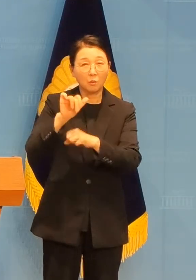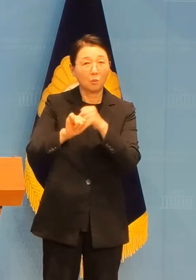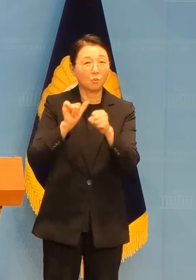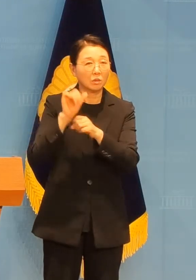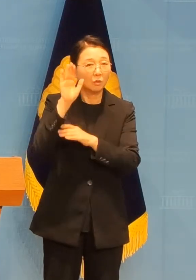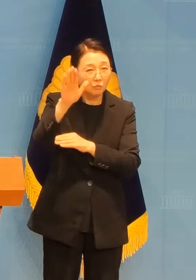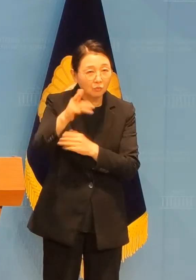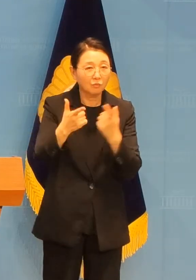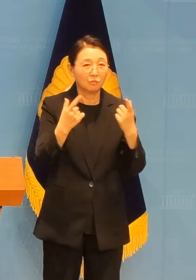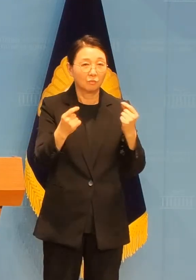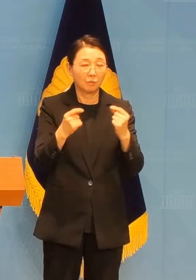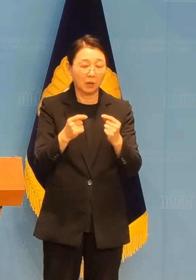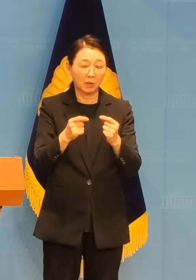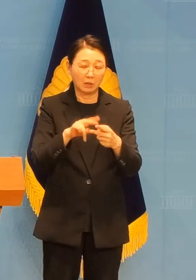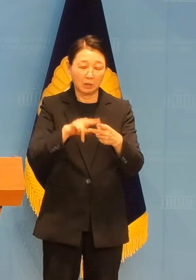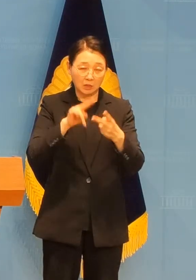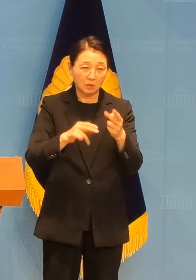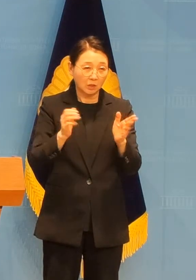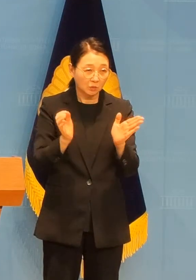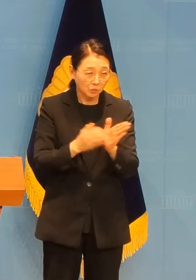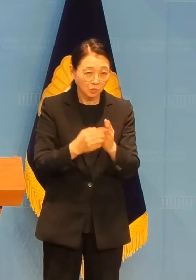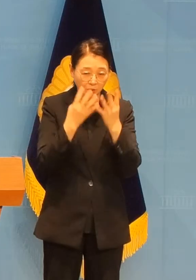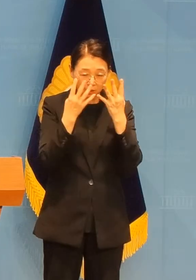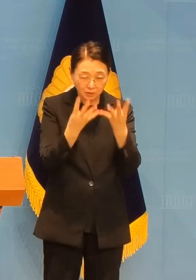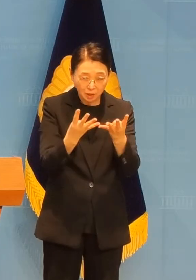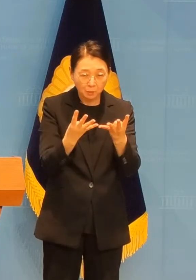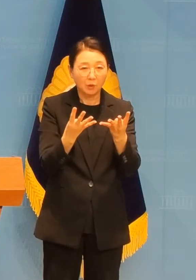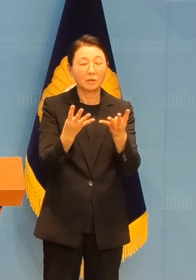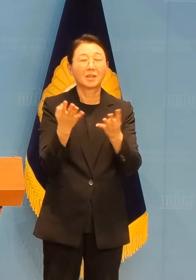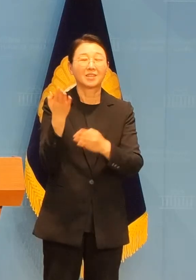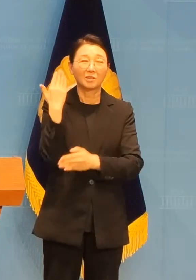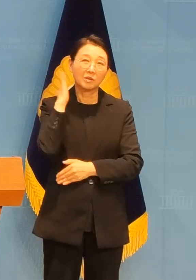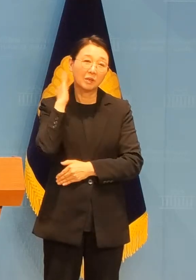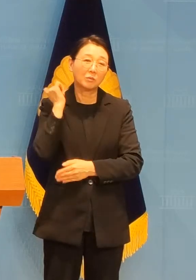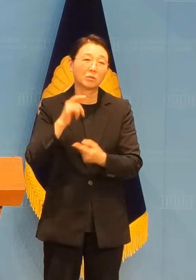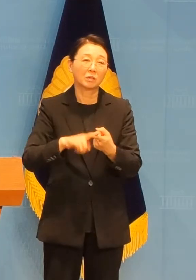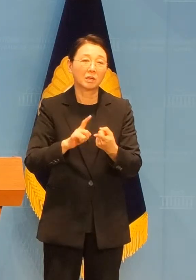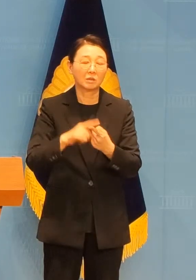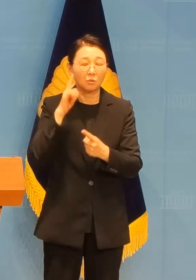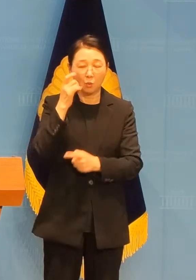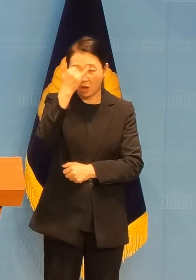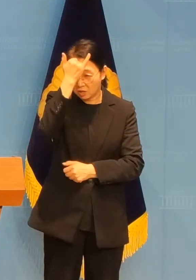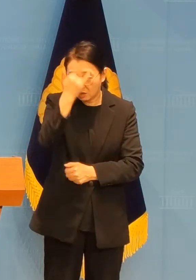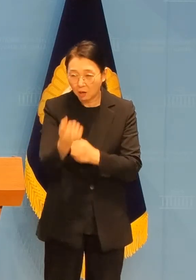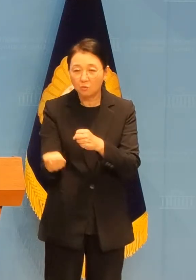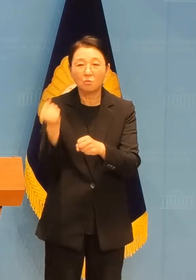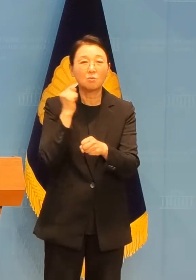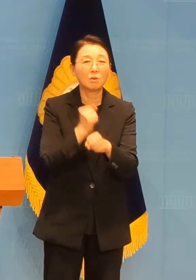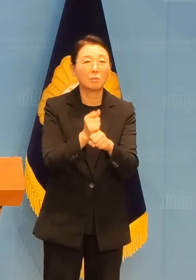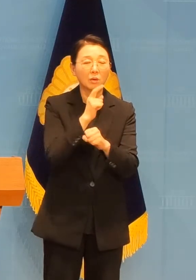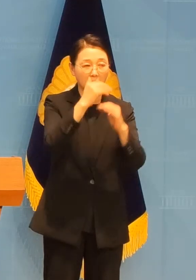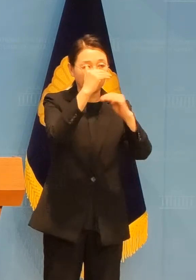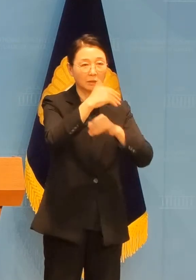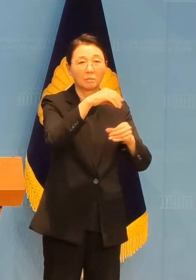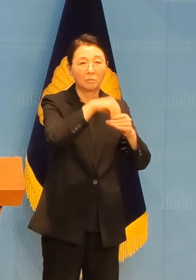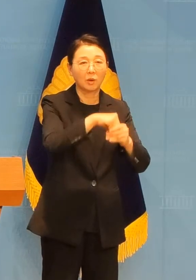경과하거나 형기 종료 또는 사면이 된 전직 대통령에 대해서는 예우를 회복하자는 내용이 담겨